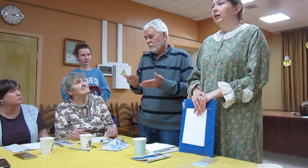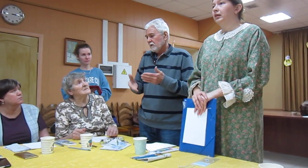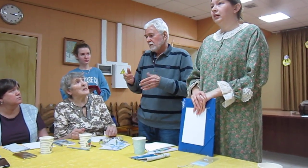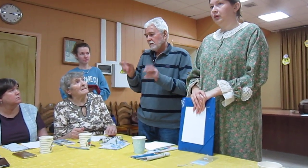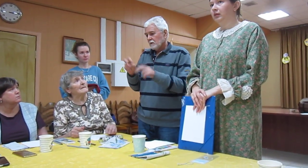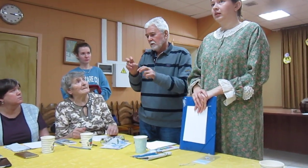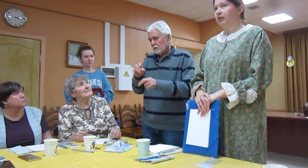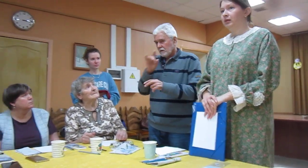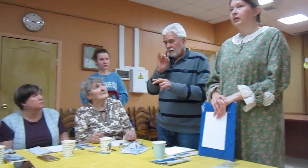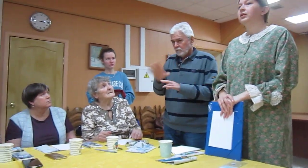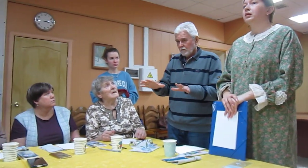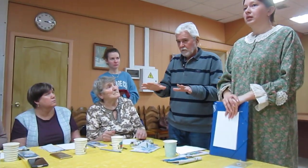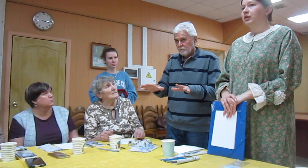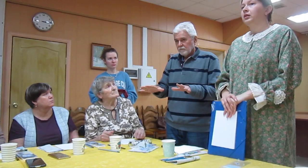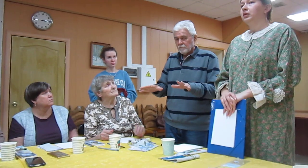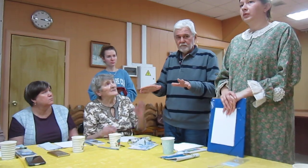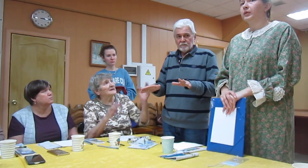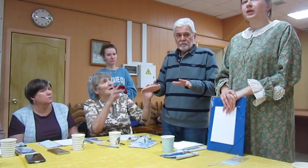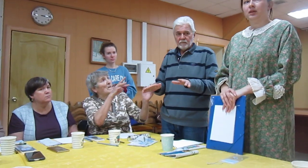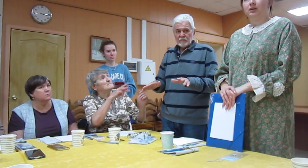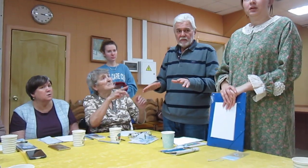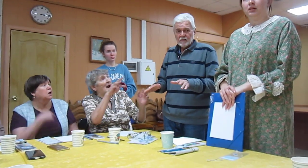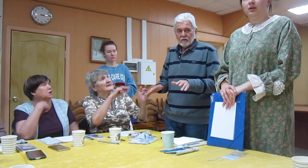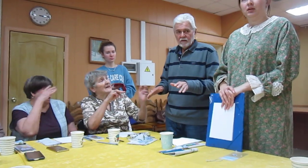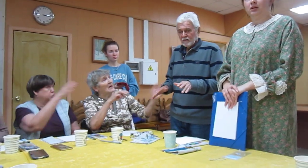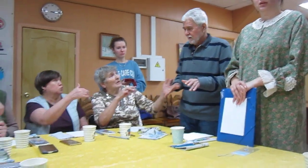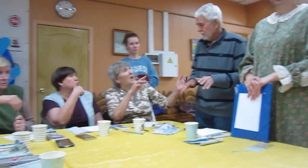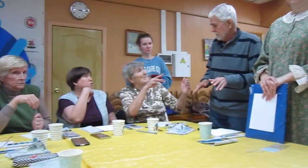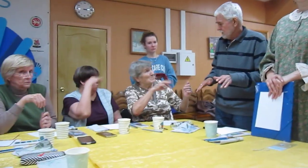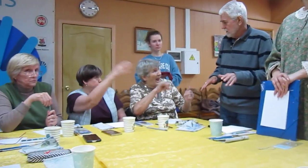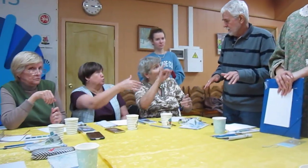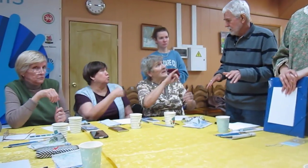Да. Саженцами туда-сюда будем. Это все, да. Май.